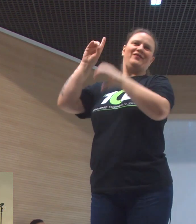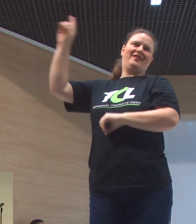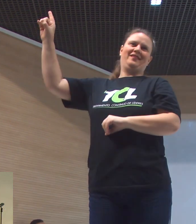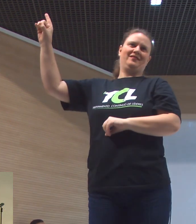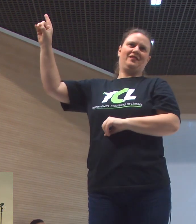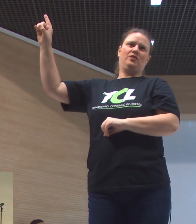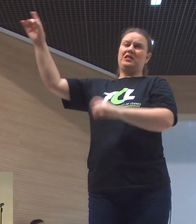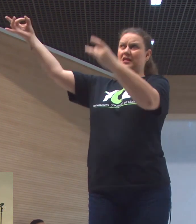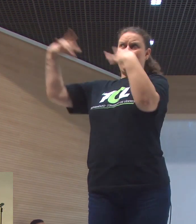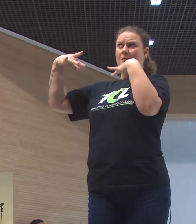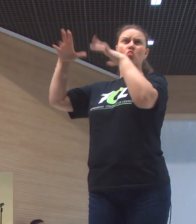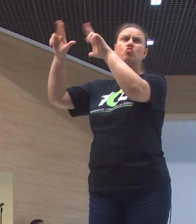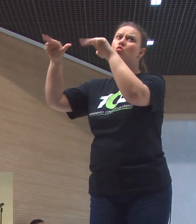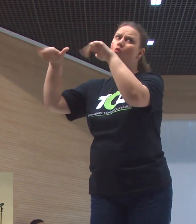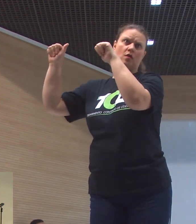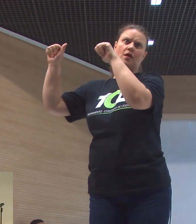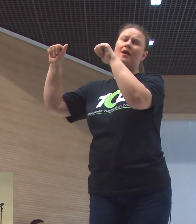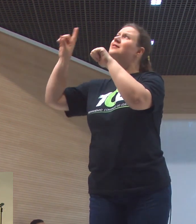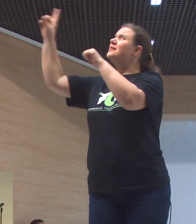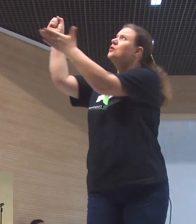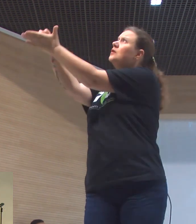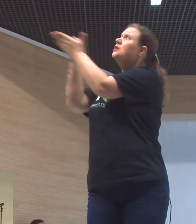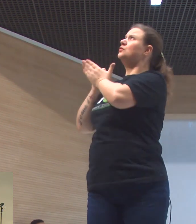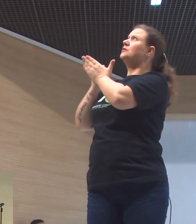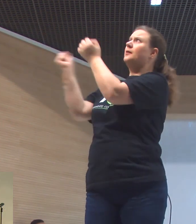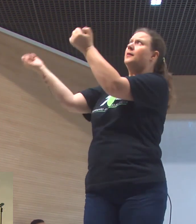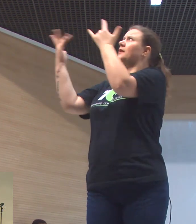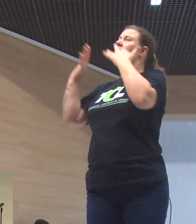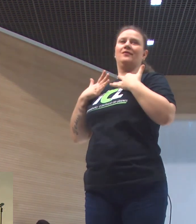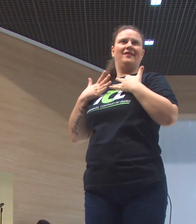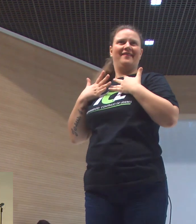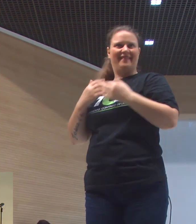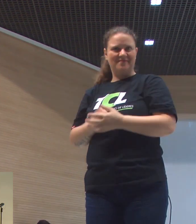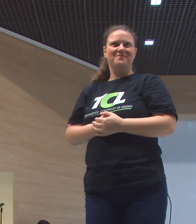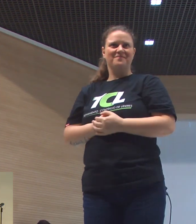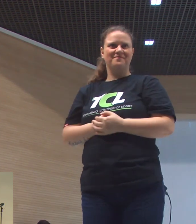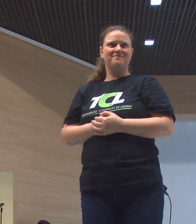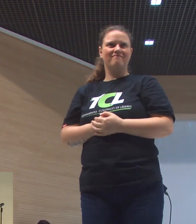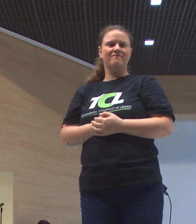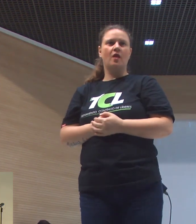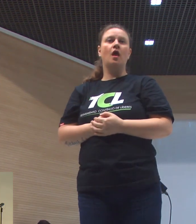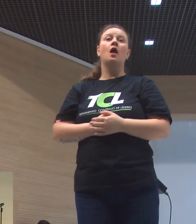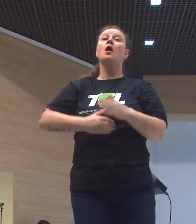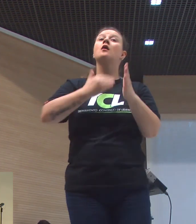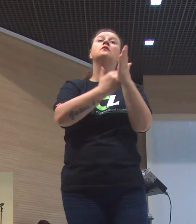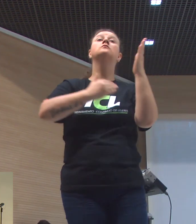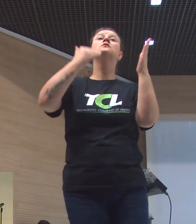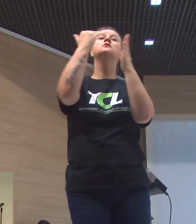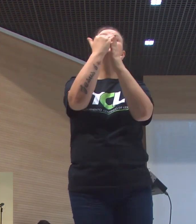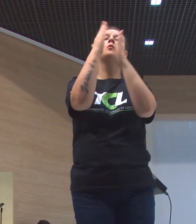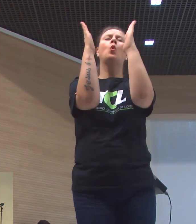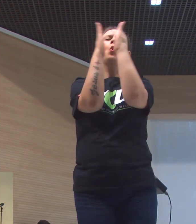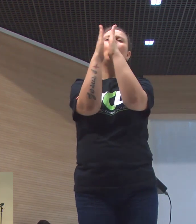não vai desamparar. Que Deus vai fazer alguma coisa. Mas, sobretudo, o olhar tem que estar